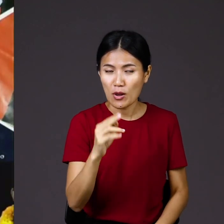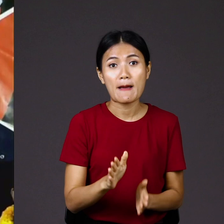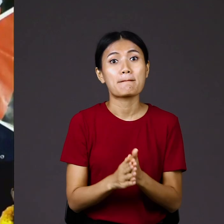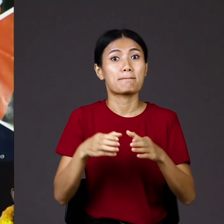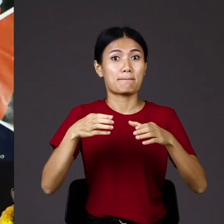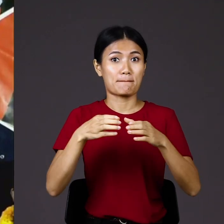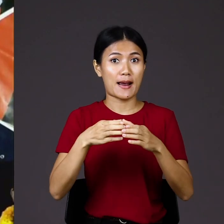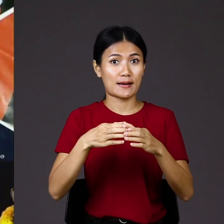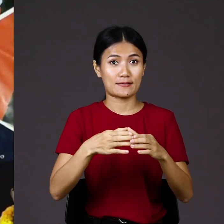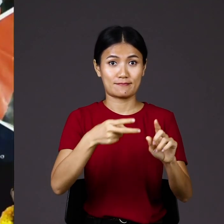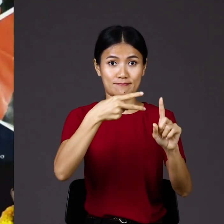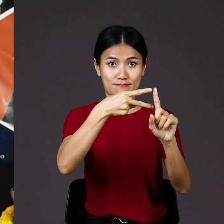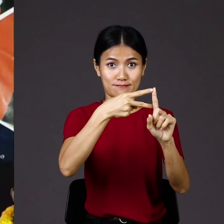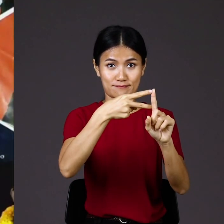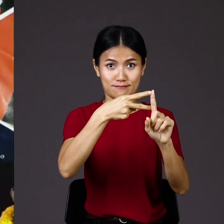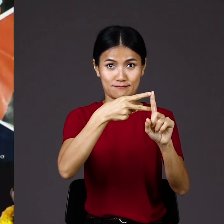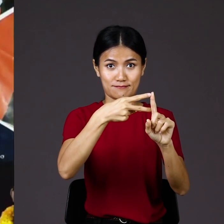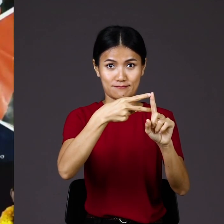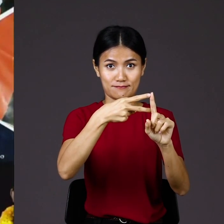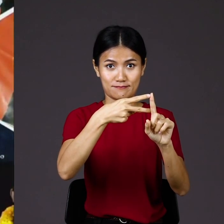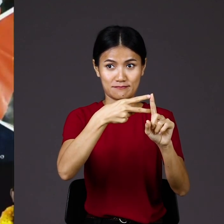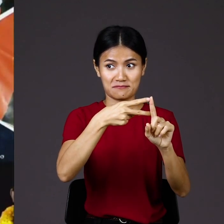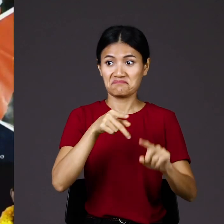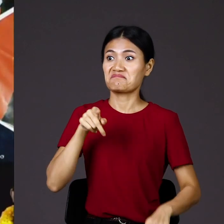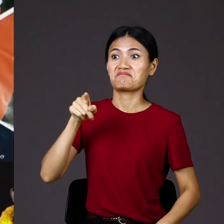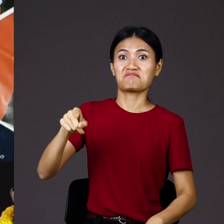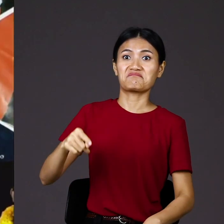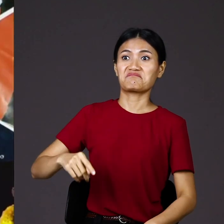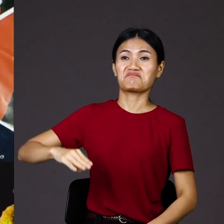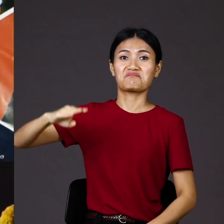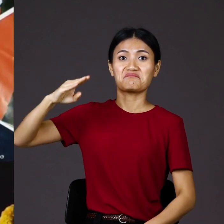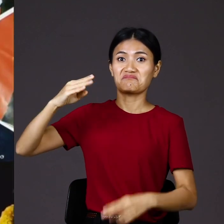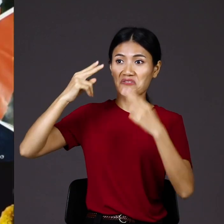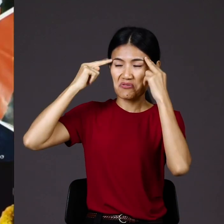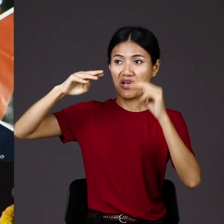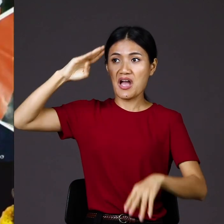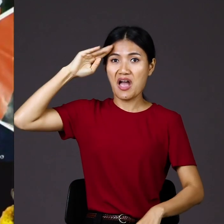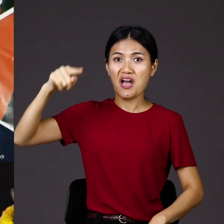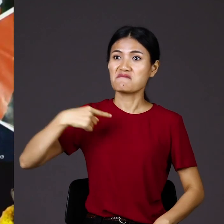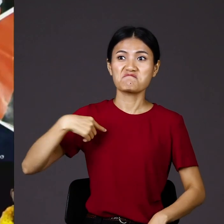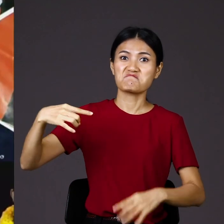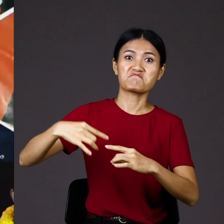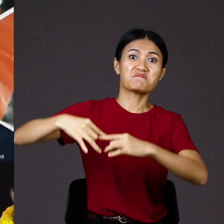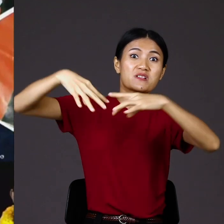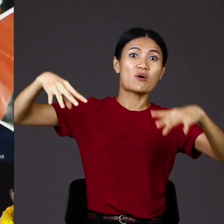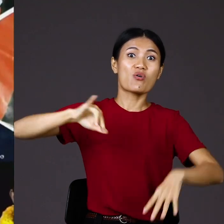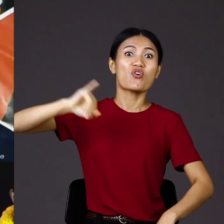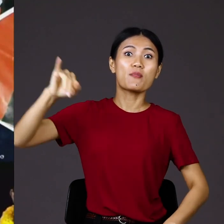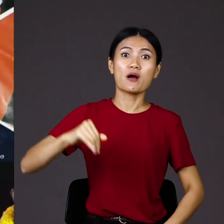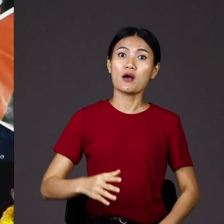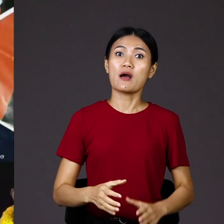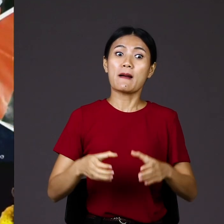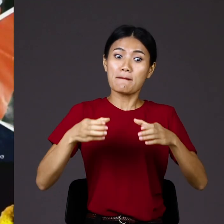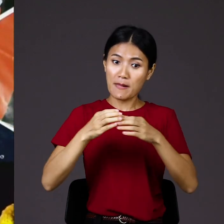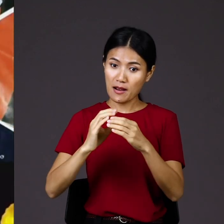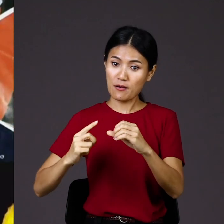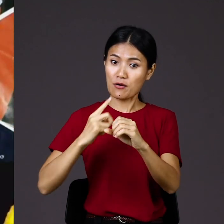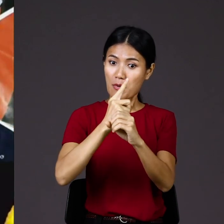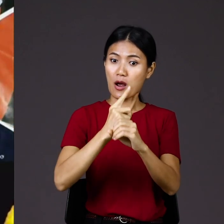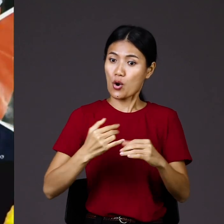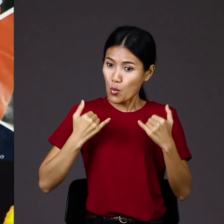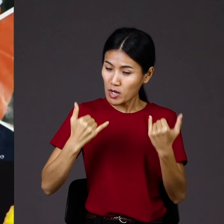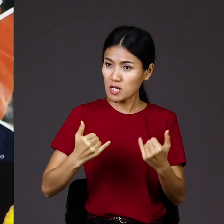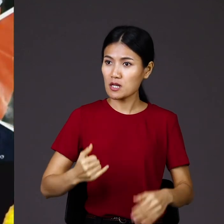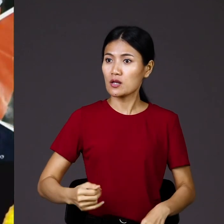แบบไม่อ้อมค้อมพรรคอนาคตใหม่ชัดเจนว่าอยู่ตรงข้ามกับประยุทธ์จันทร์โอชามาเป็นคณะก้าวหน้า